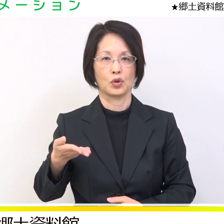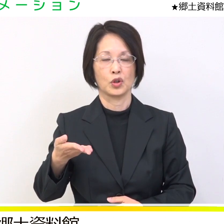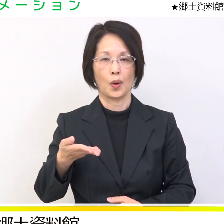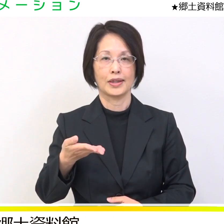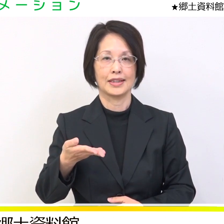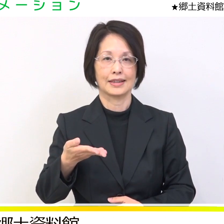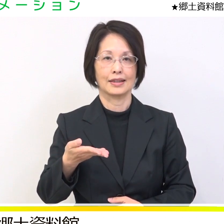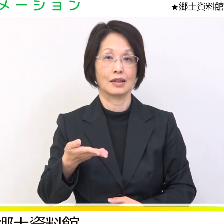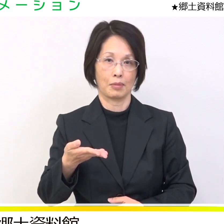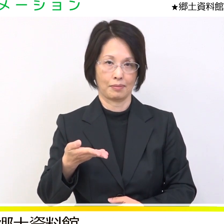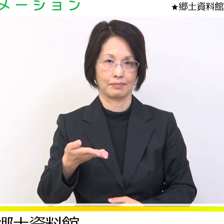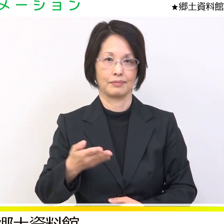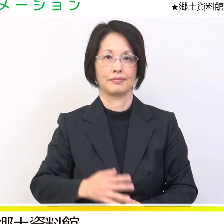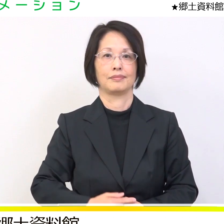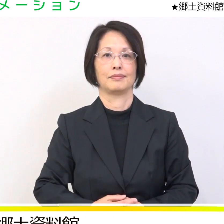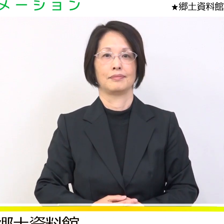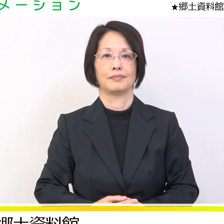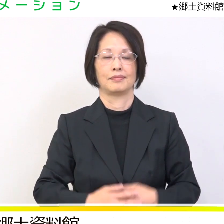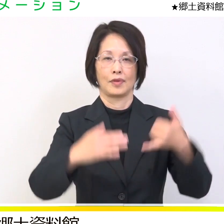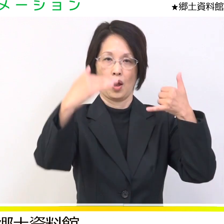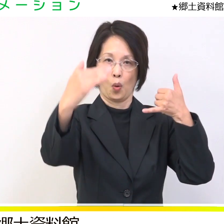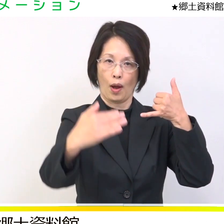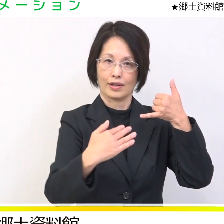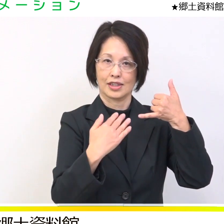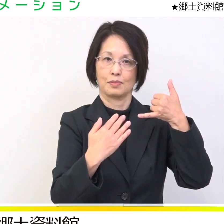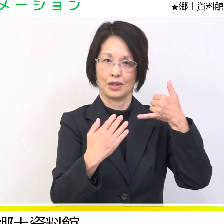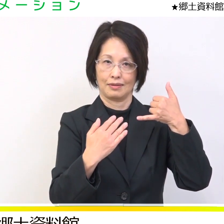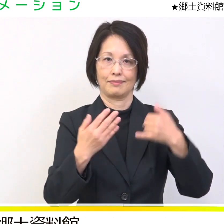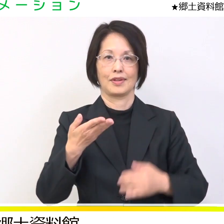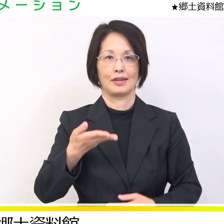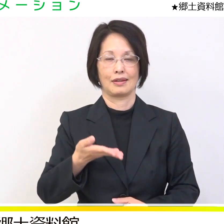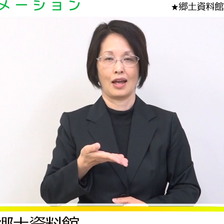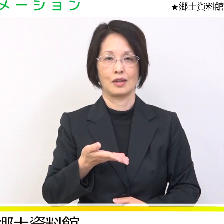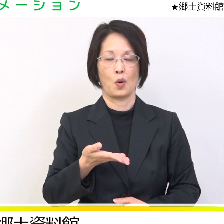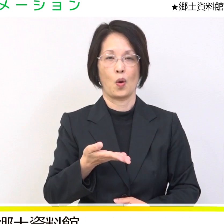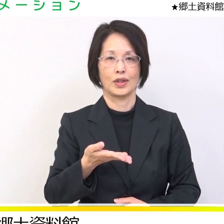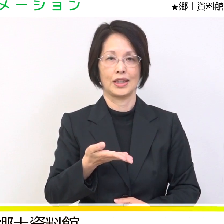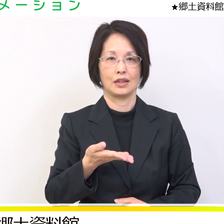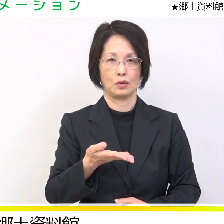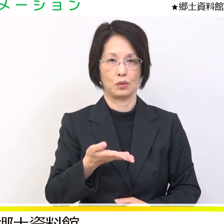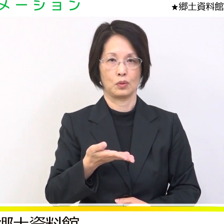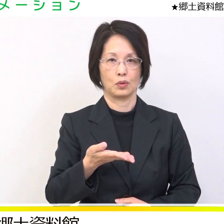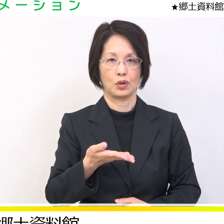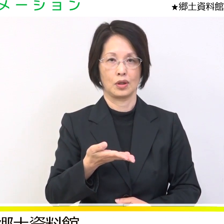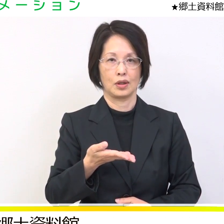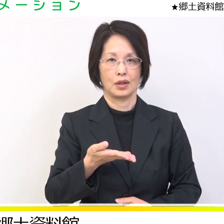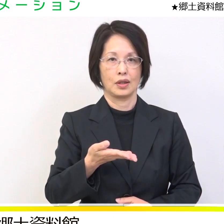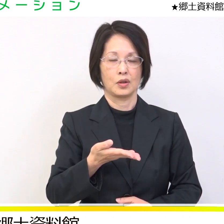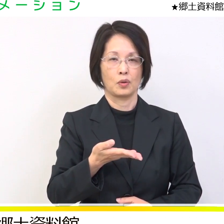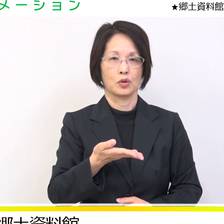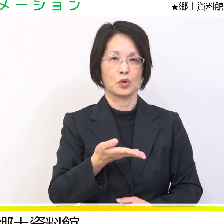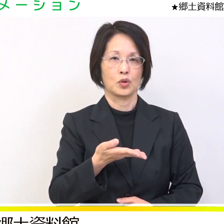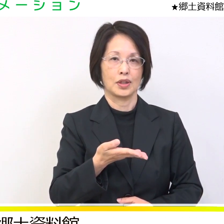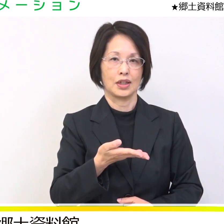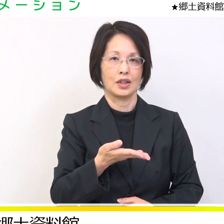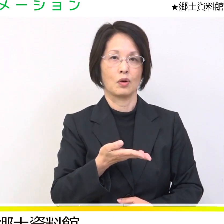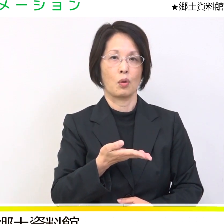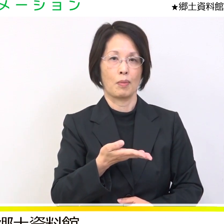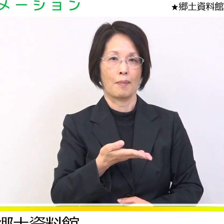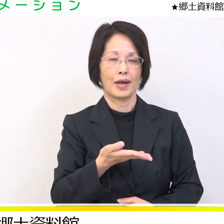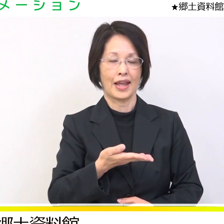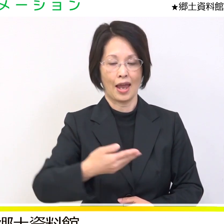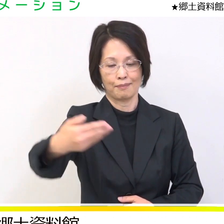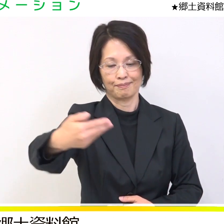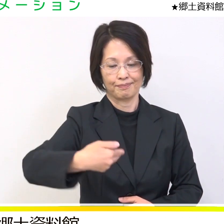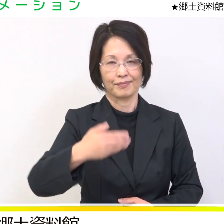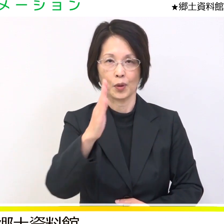4237バウファクシミリ34294925晩まで